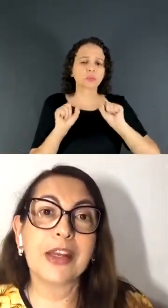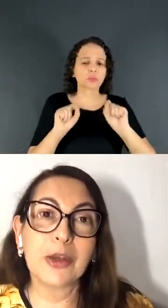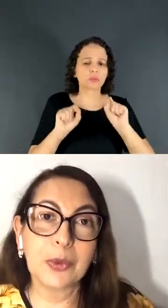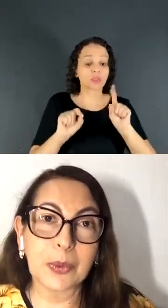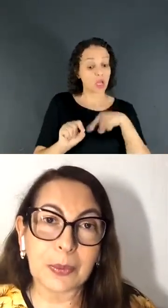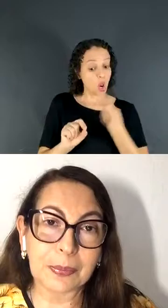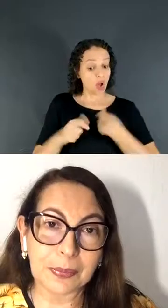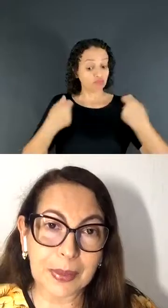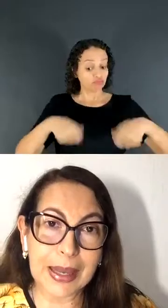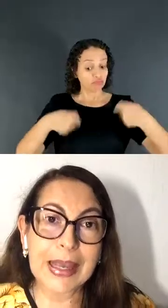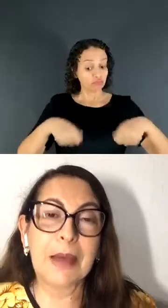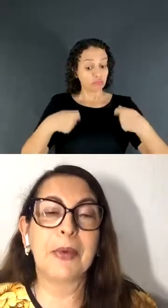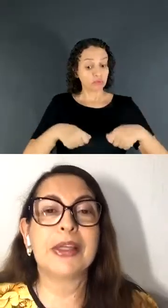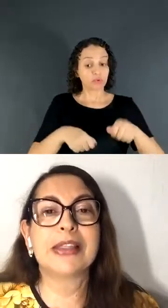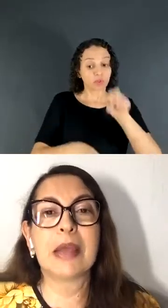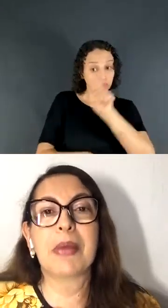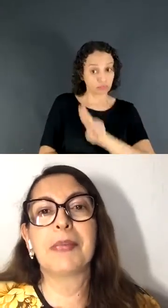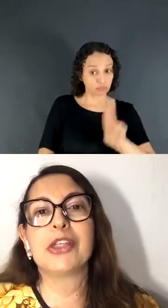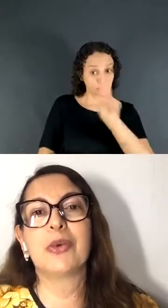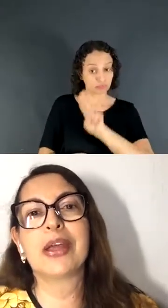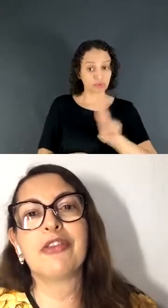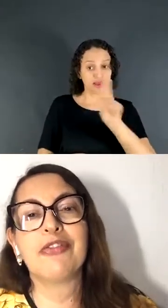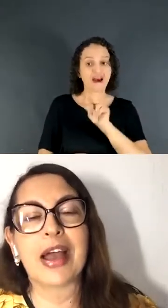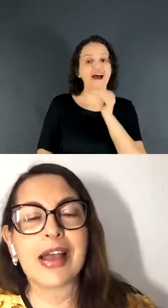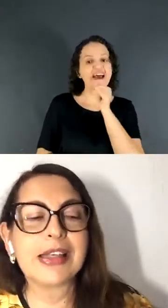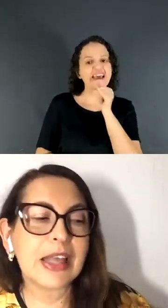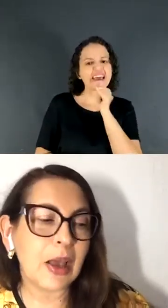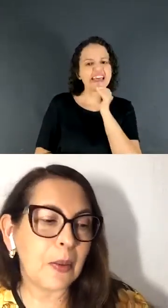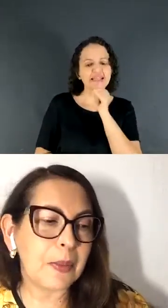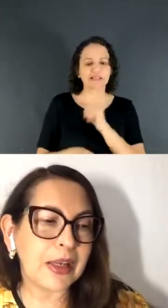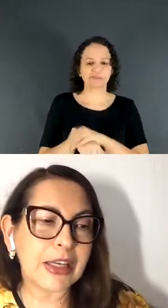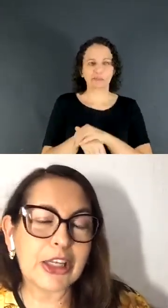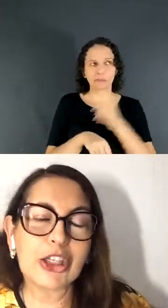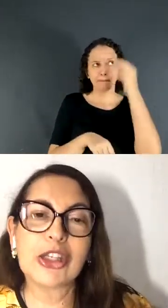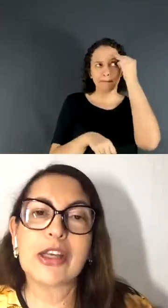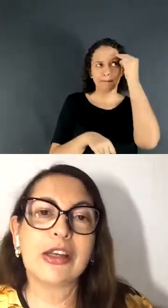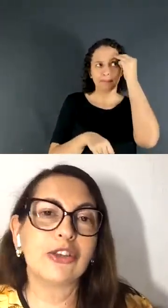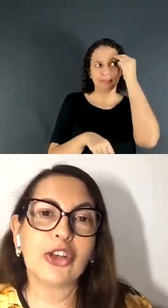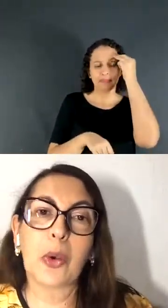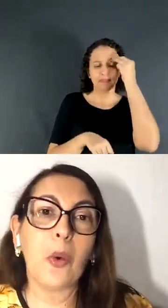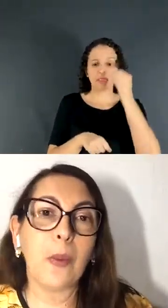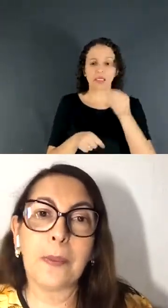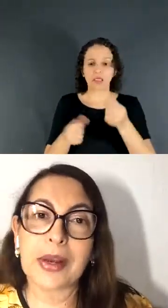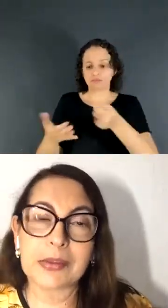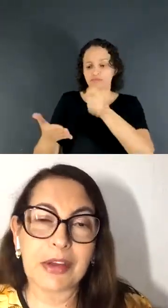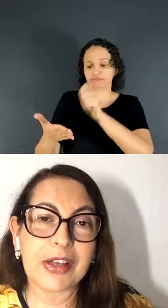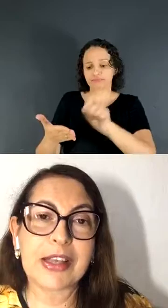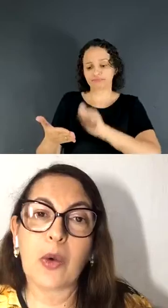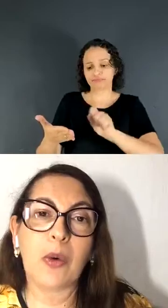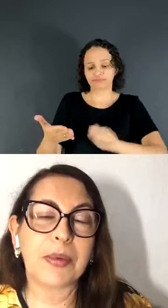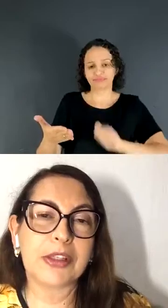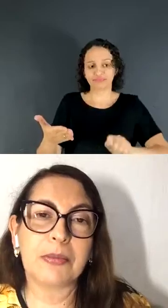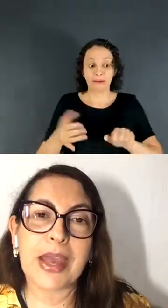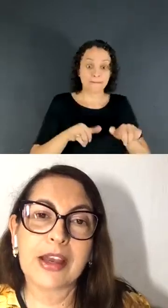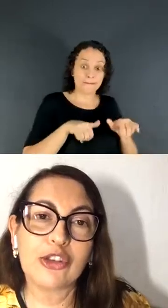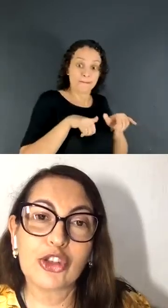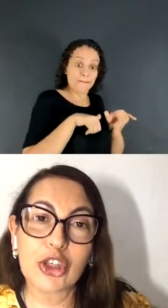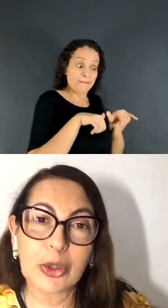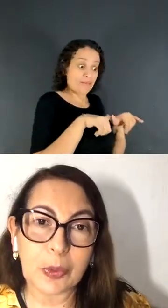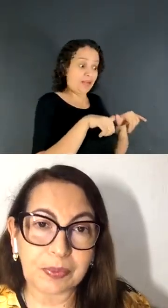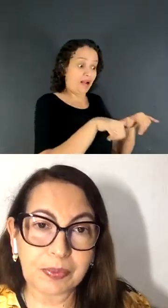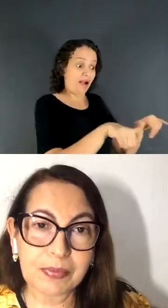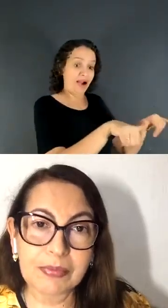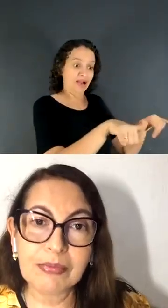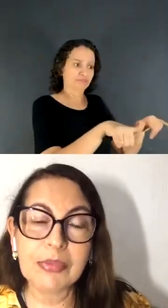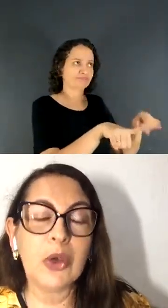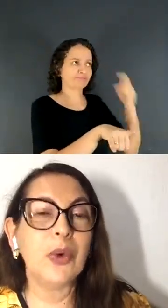um período. Né? Por exemplo, a pessoa que faz uma lista de compras, para fazer compras no